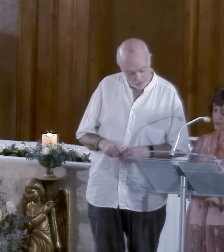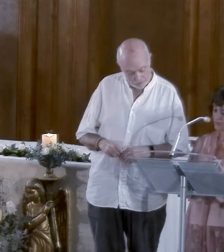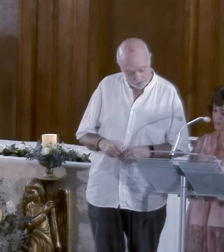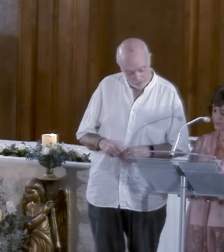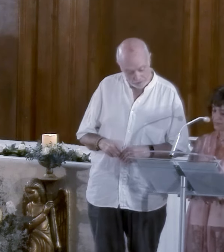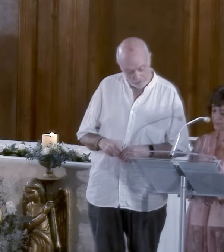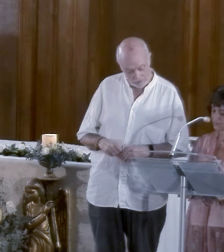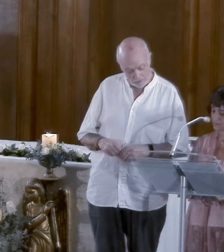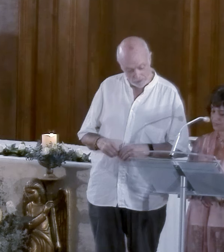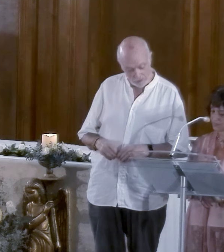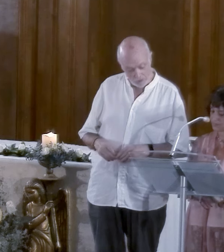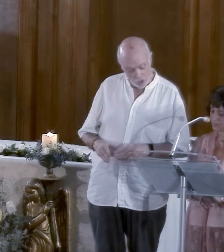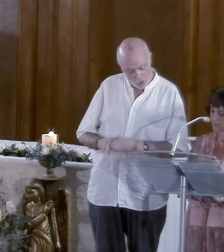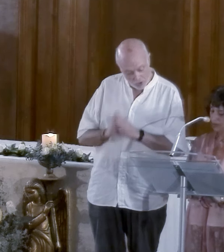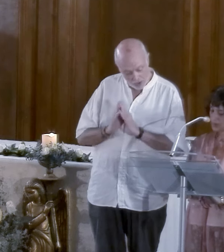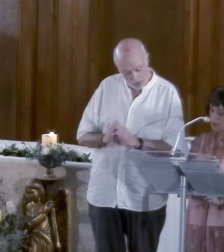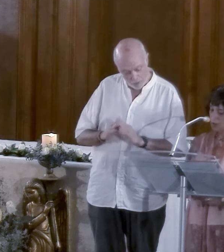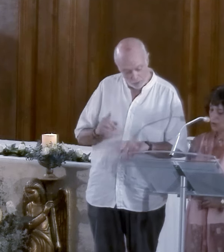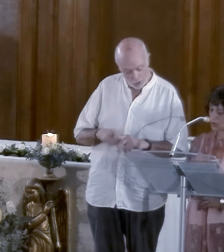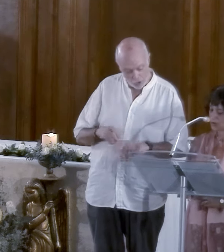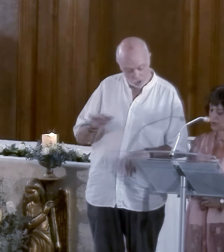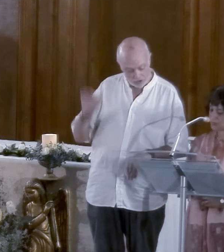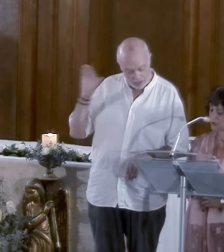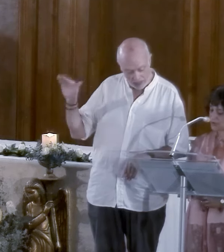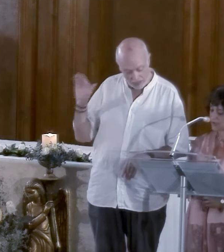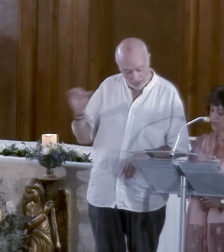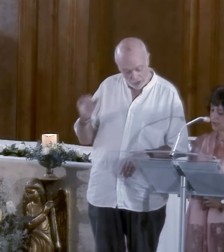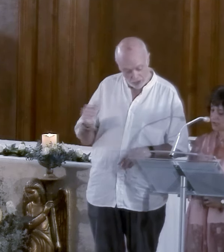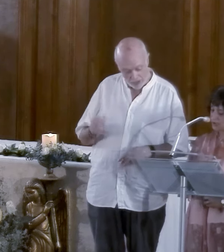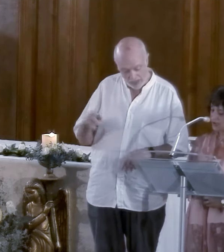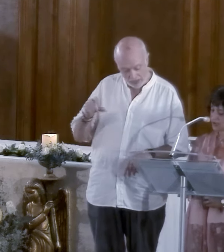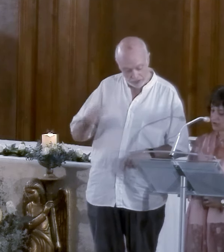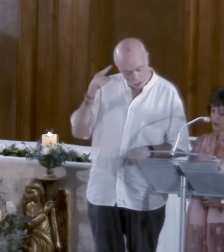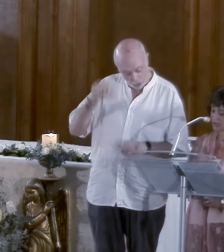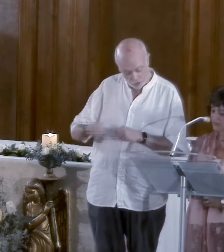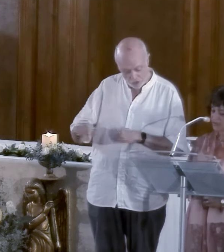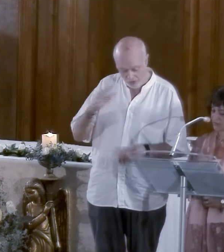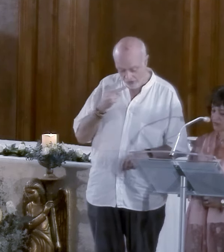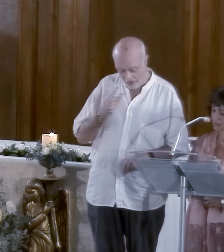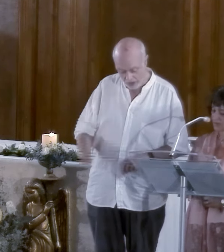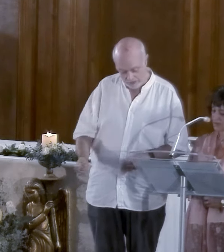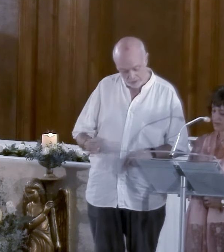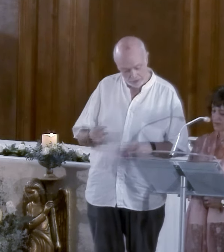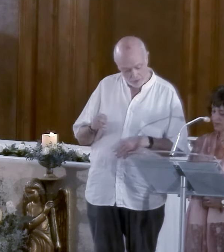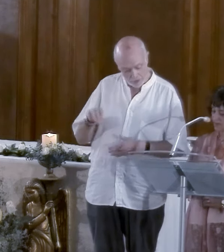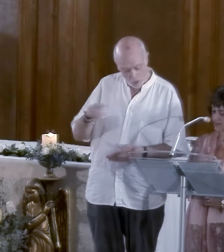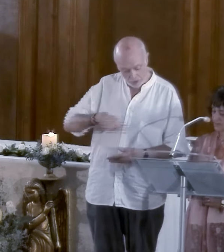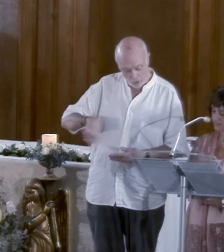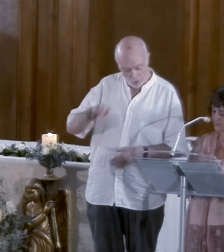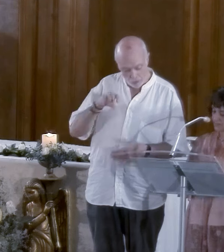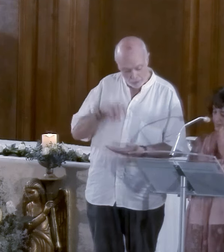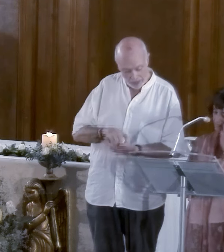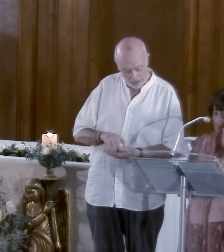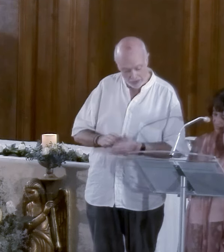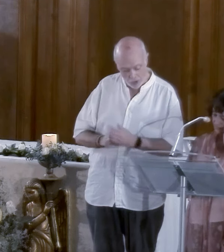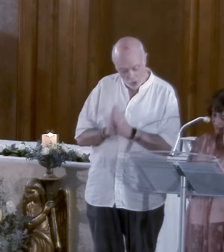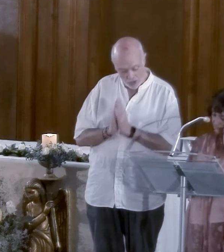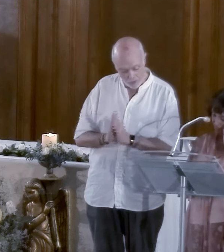Oremos. Padre, escúchanos. Oremos por los extranjeros que en estos días visitan nuestro país.